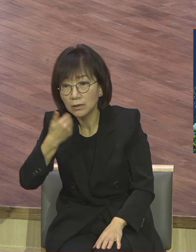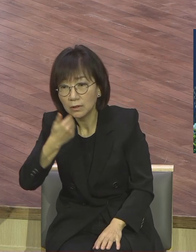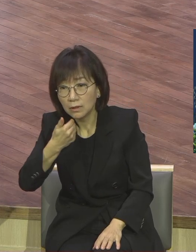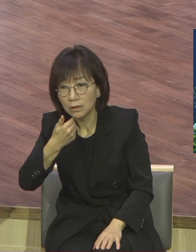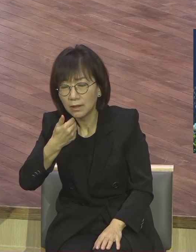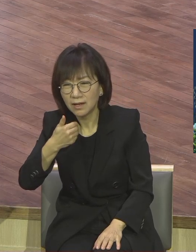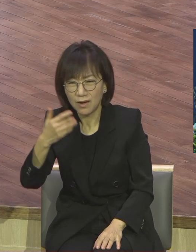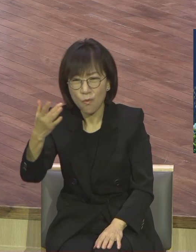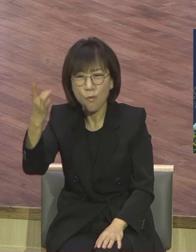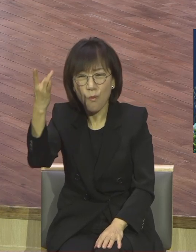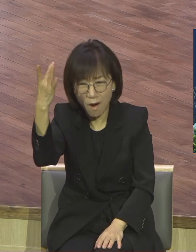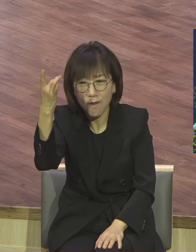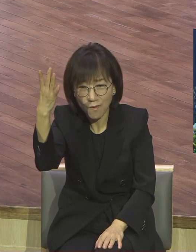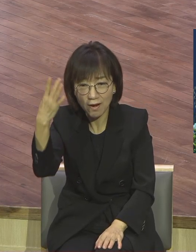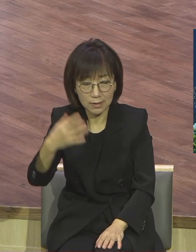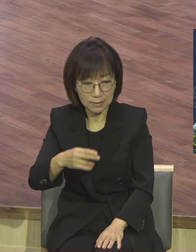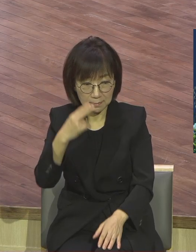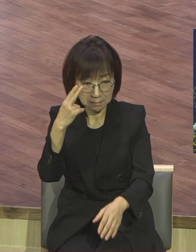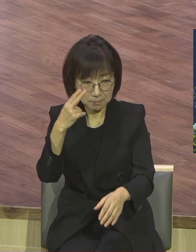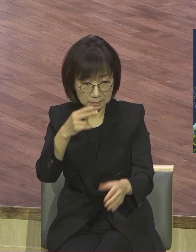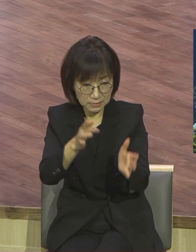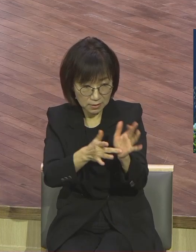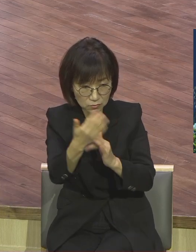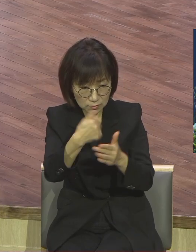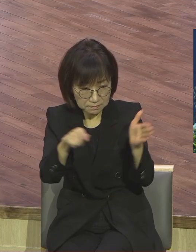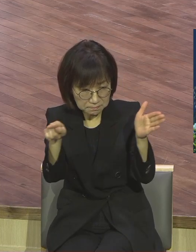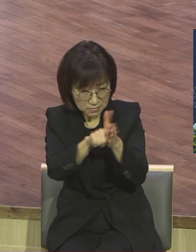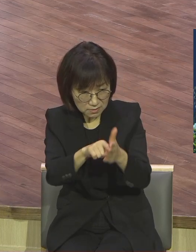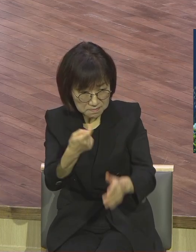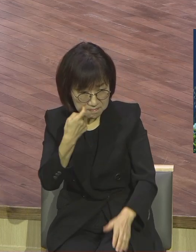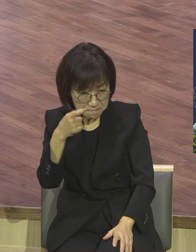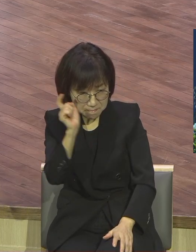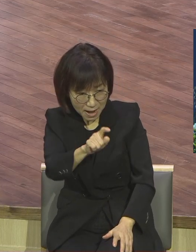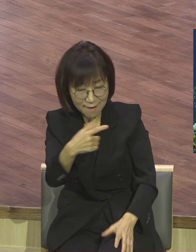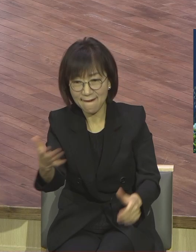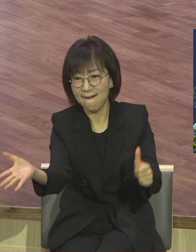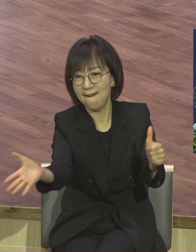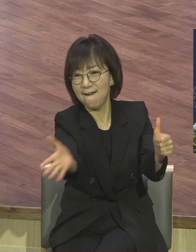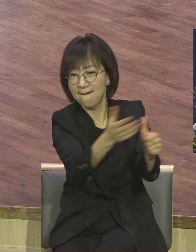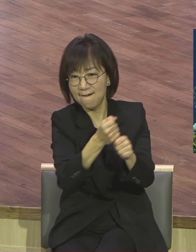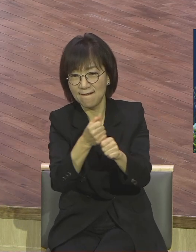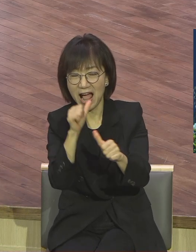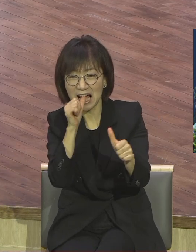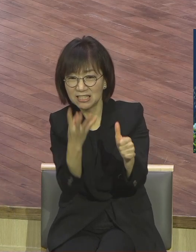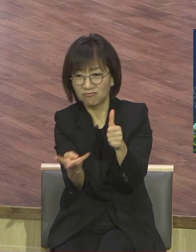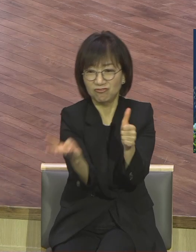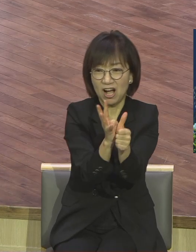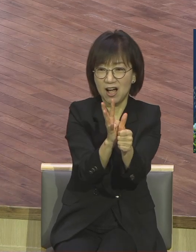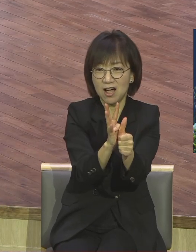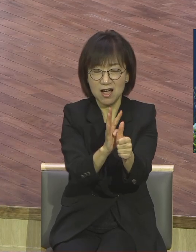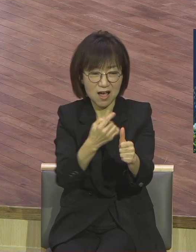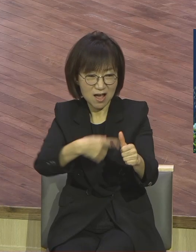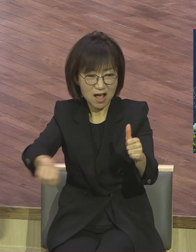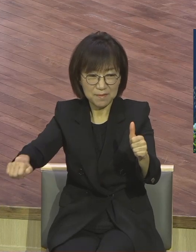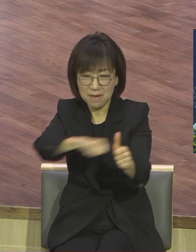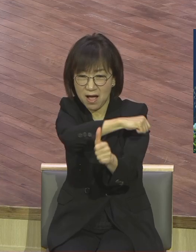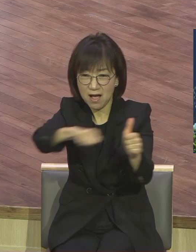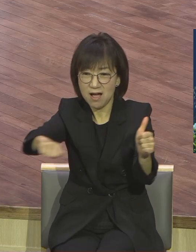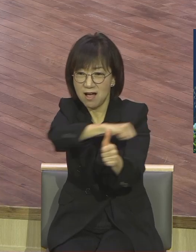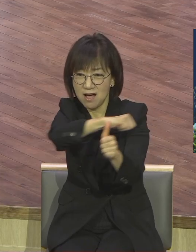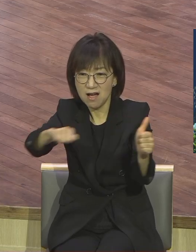어떻게 해서든지 잡아가죠. 잡아 가두고 때리고 죽이고